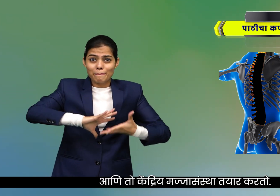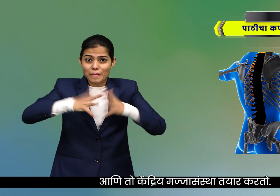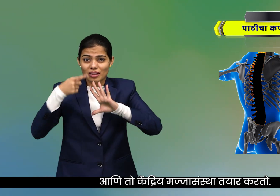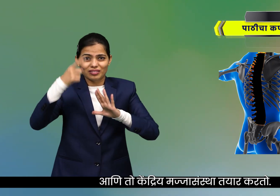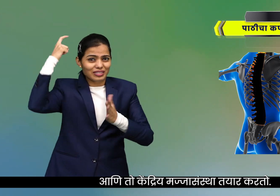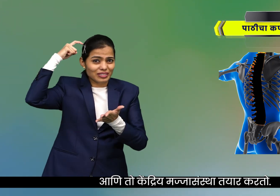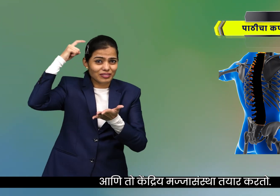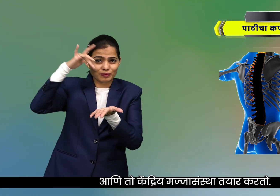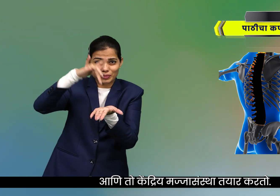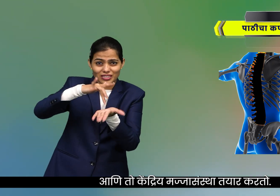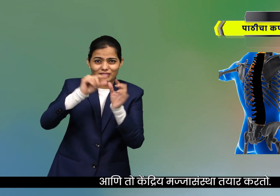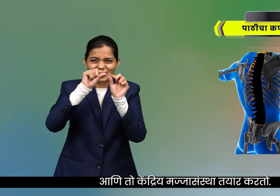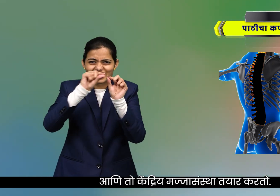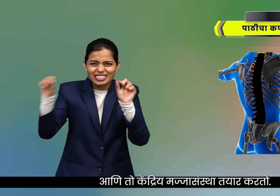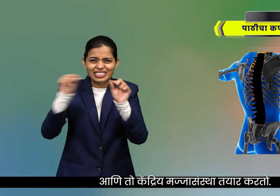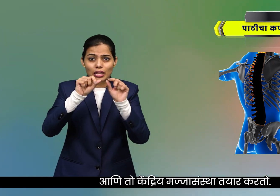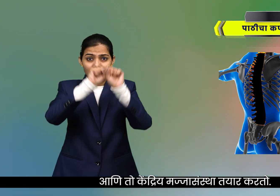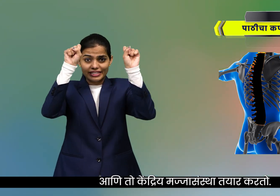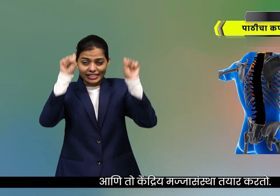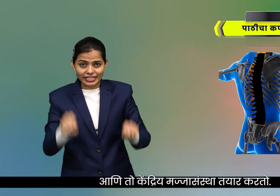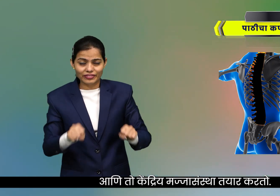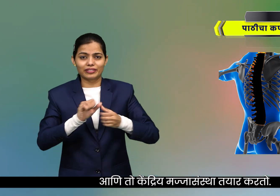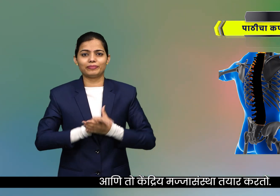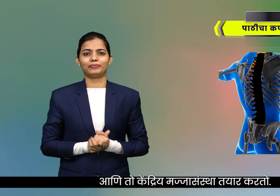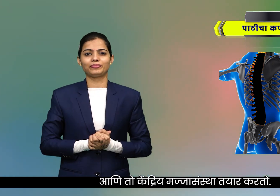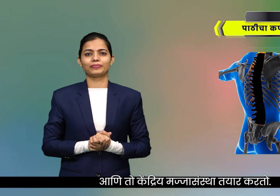आणि तो केंद्रीय मज्जासंस्था तयार करतो.